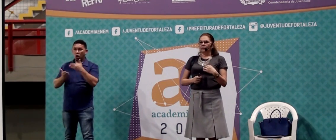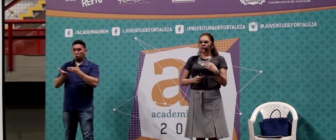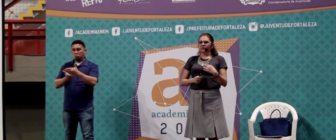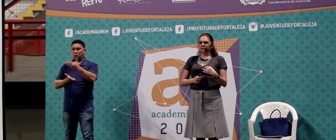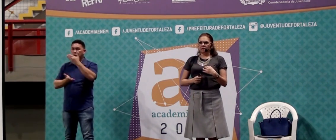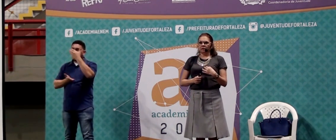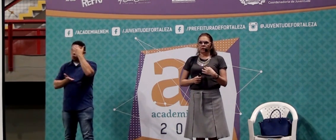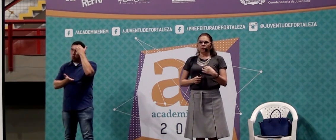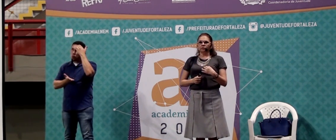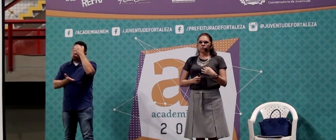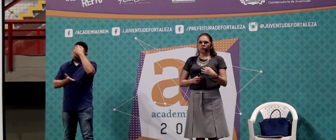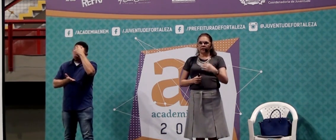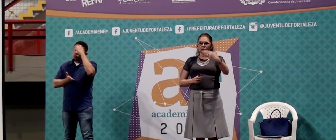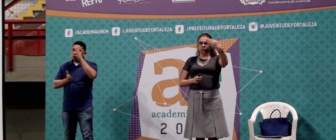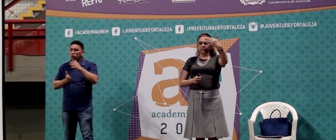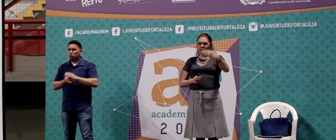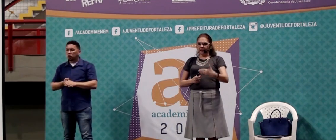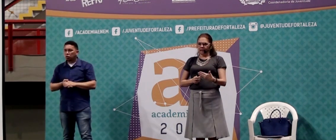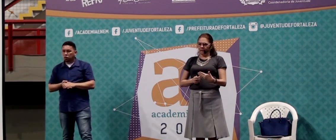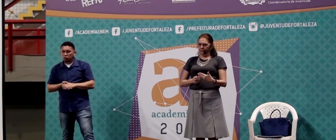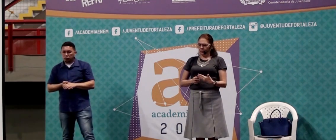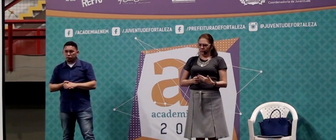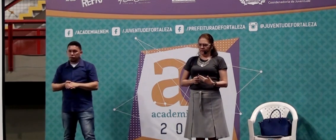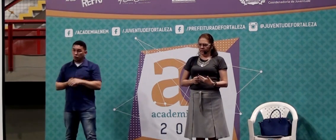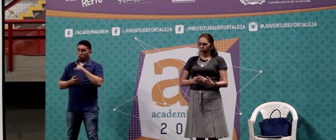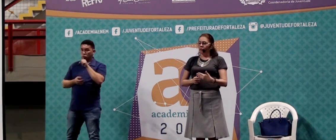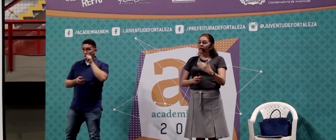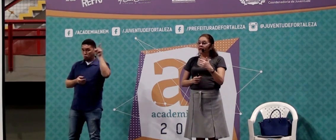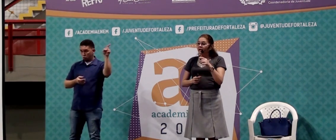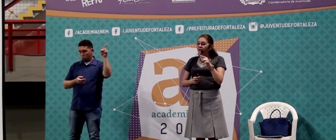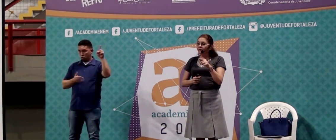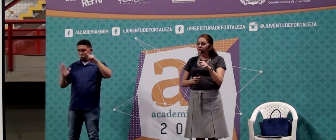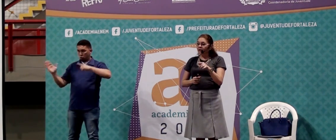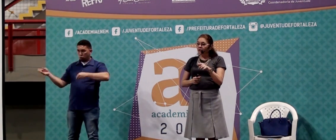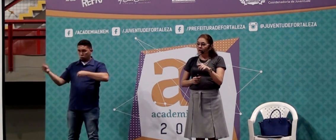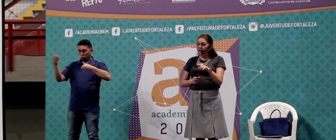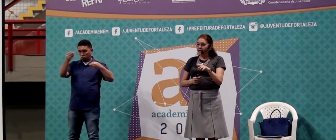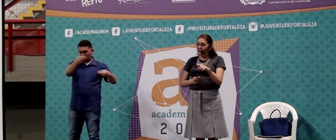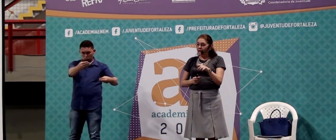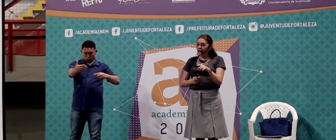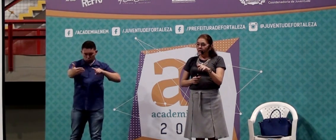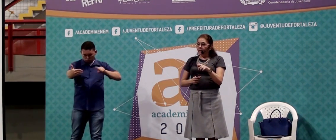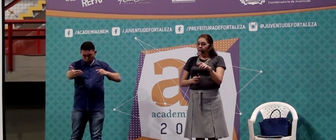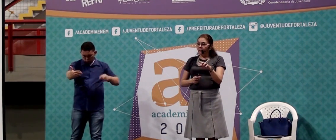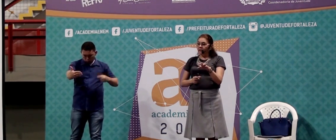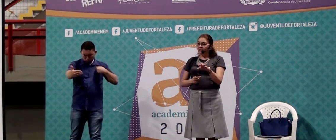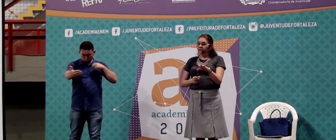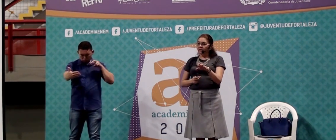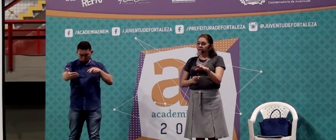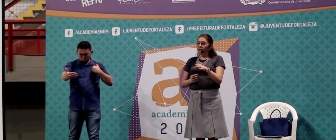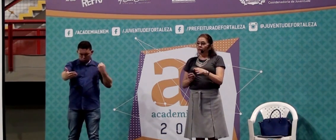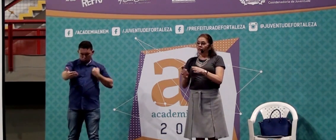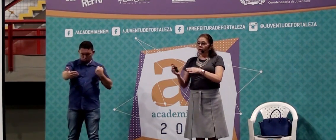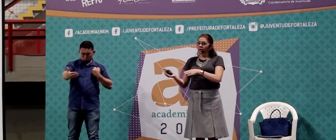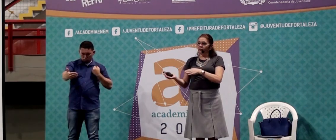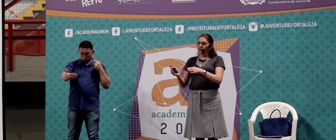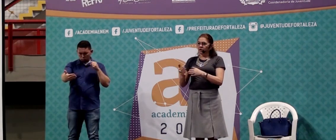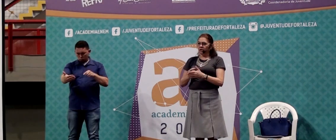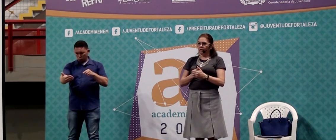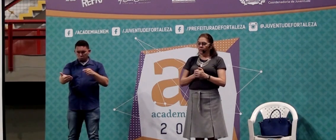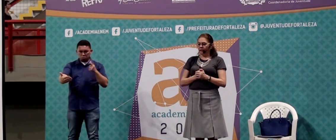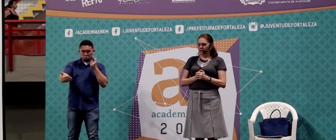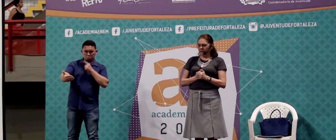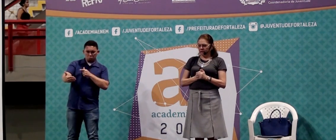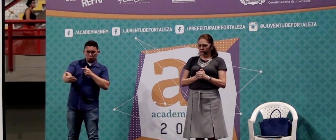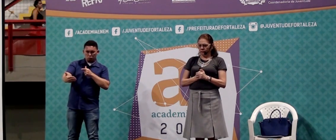hoje, professora, quando o corretor pega a minha prova, o que é que ele vai olhar para me dizer se eu vou ou não